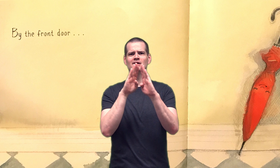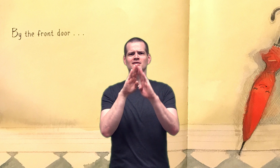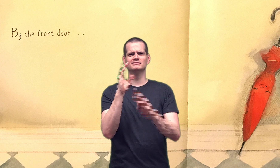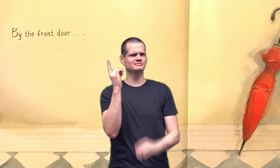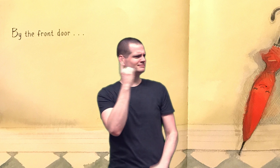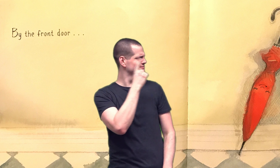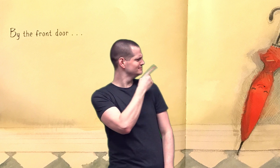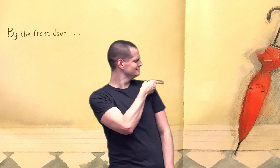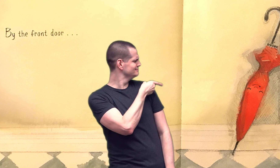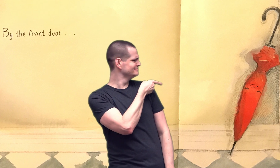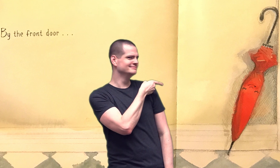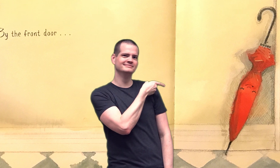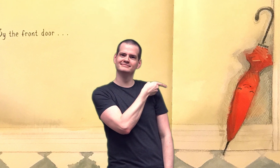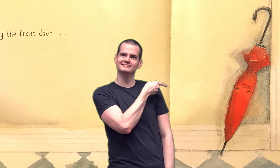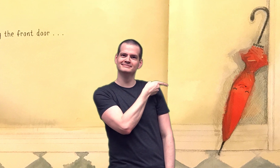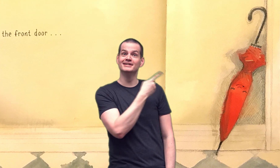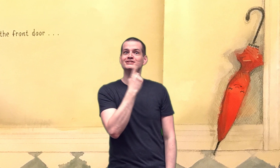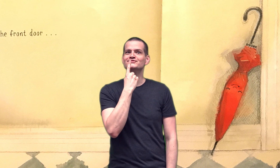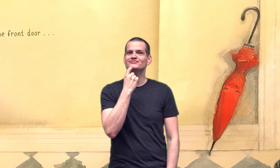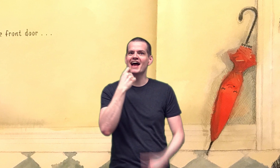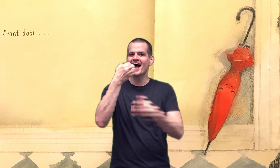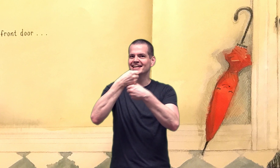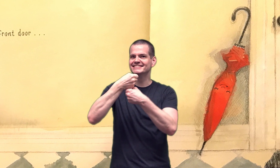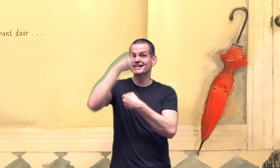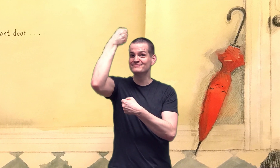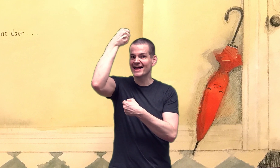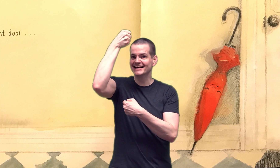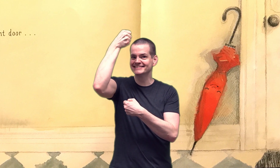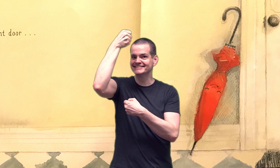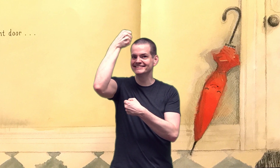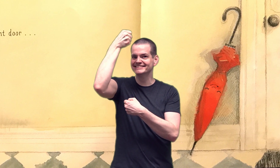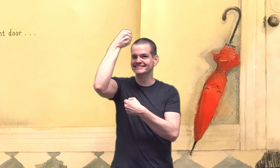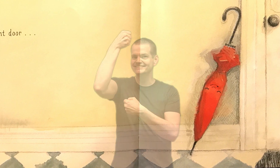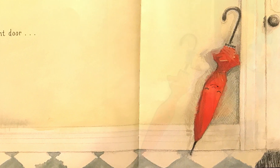En frente de la puerta hay un paraguas.